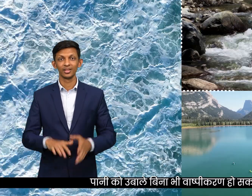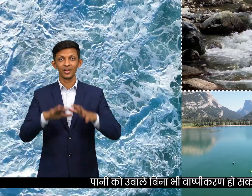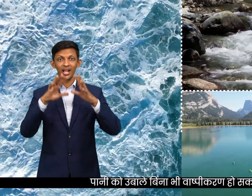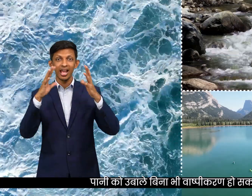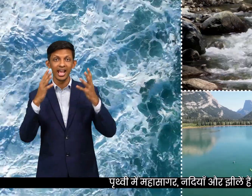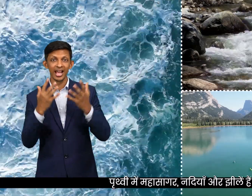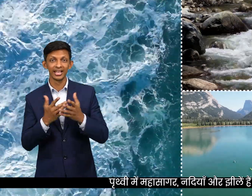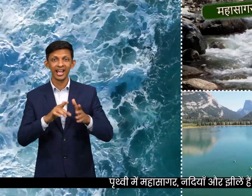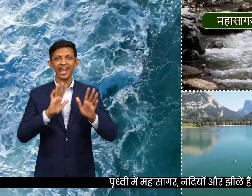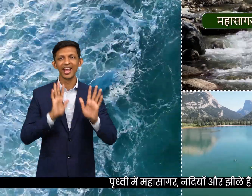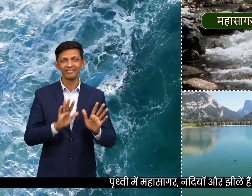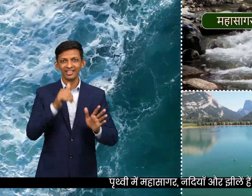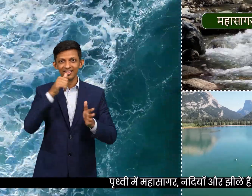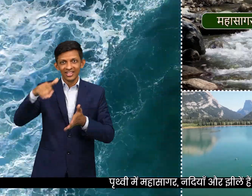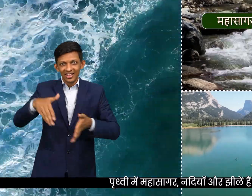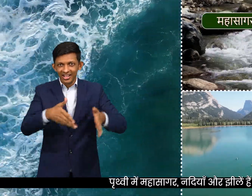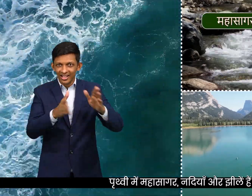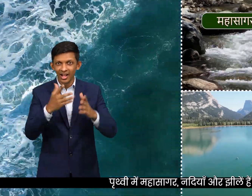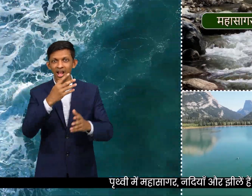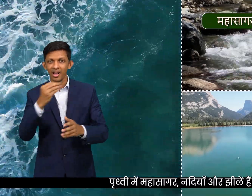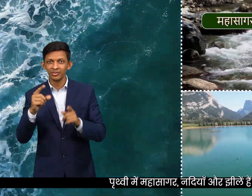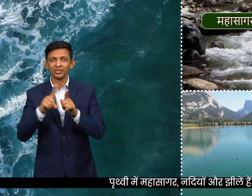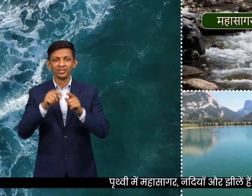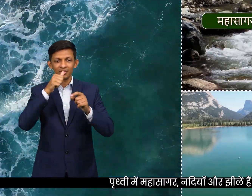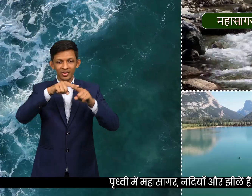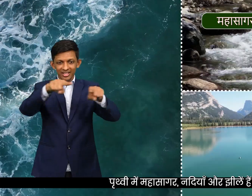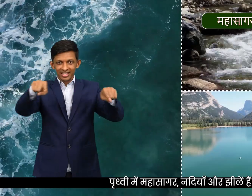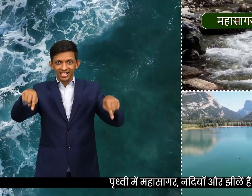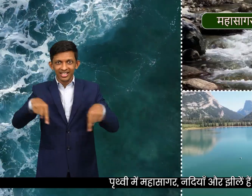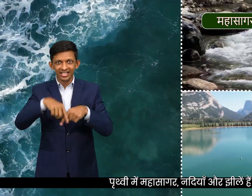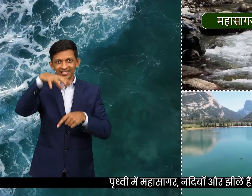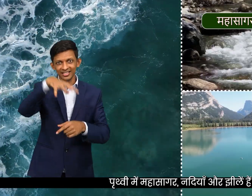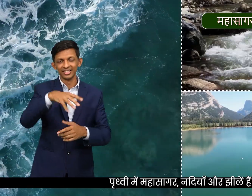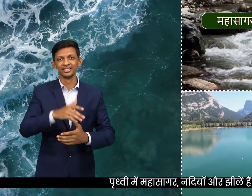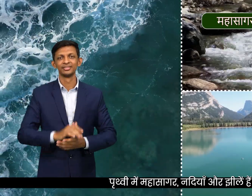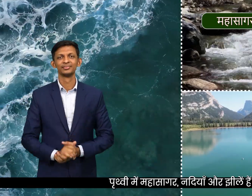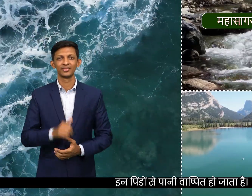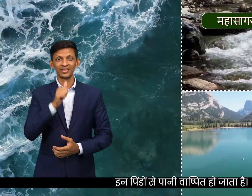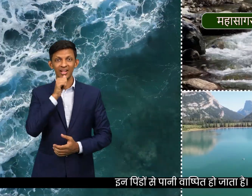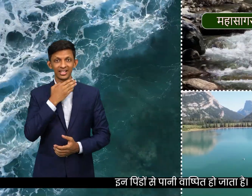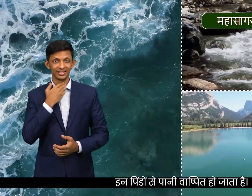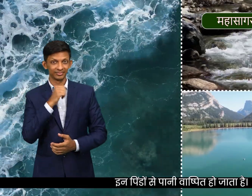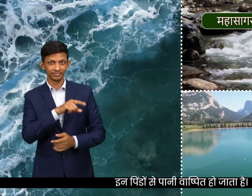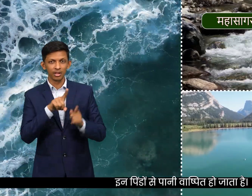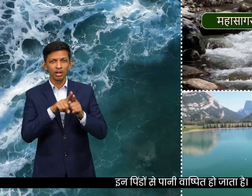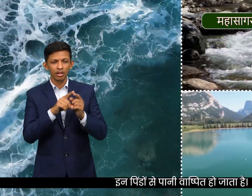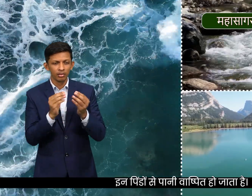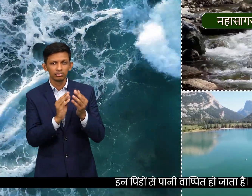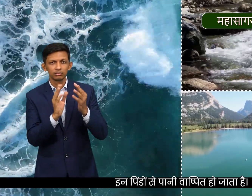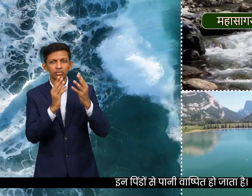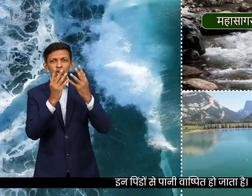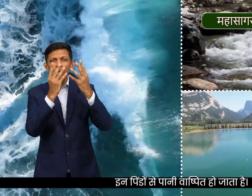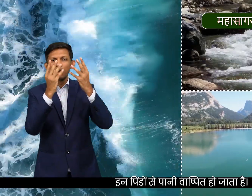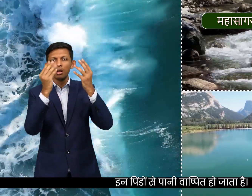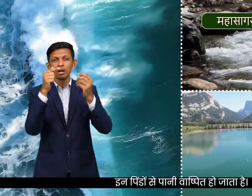है। पृथ्वी में महासागर, नदियाँ और झीलें हैं। इन पिंडों से पानी